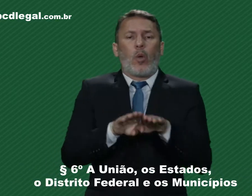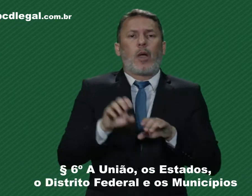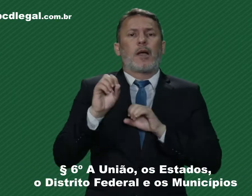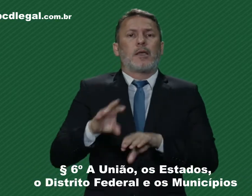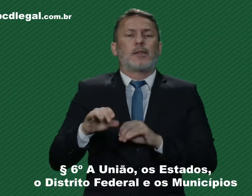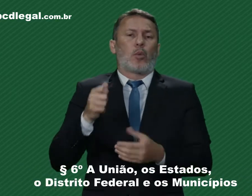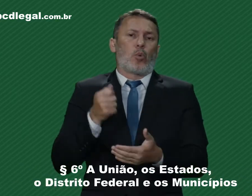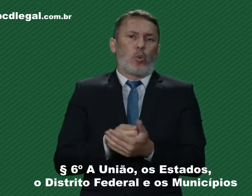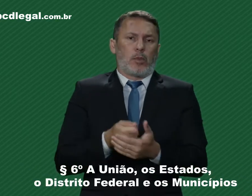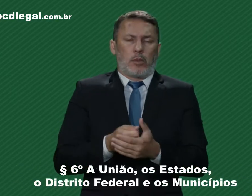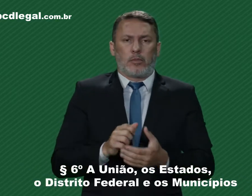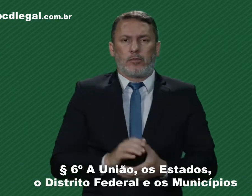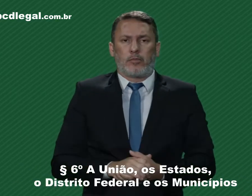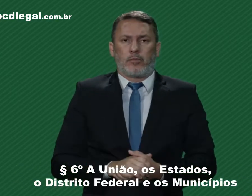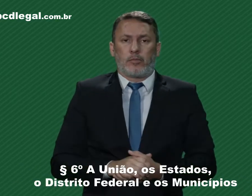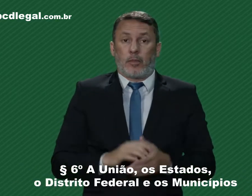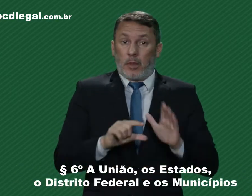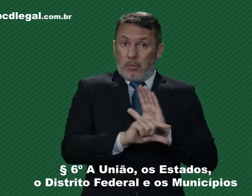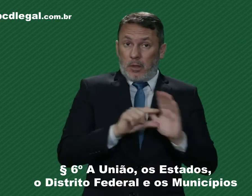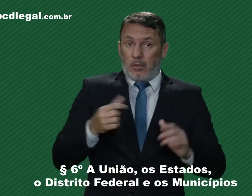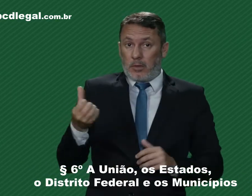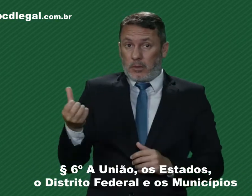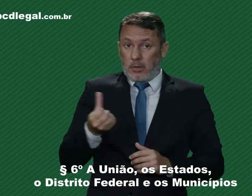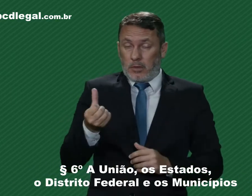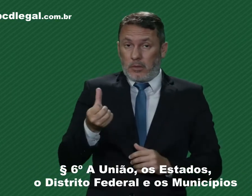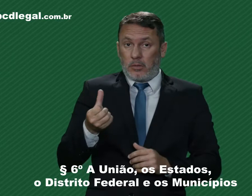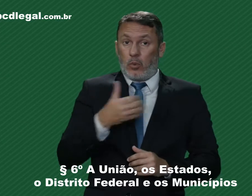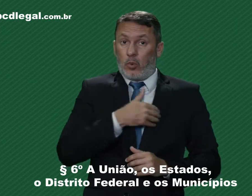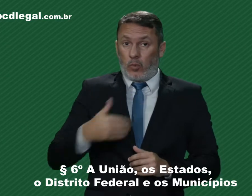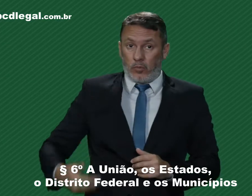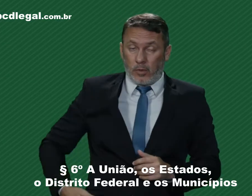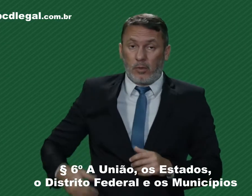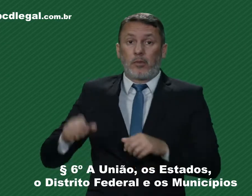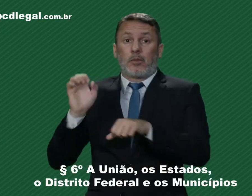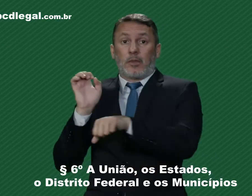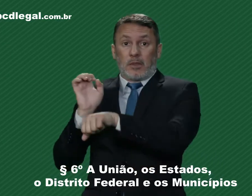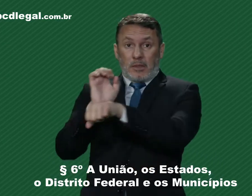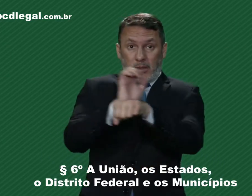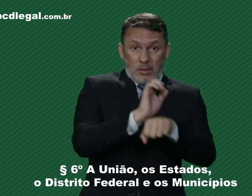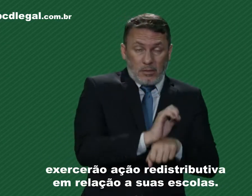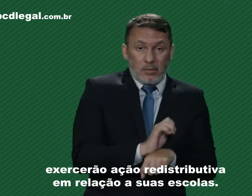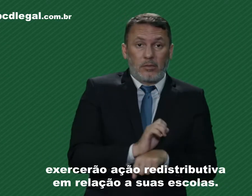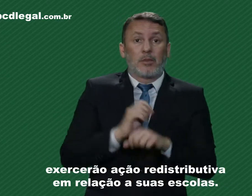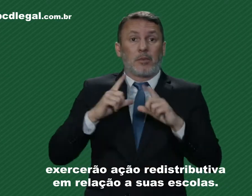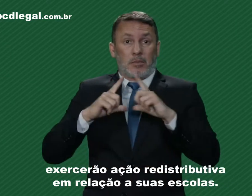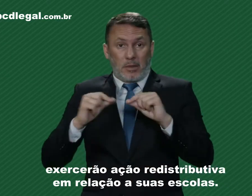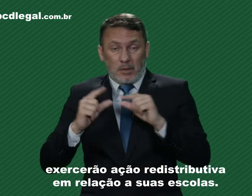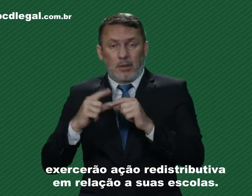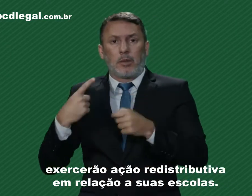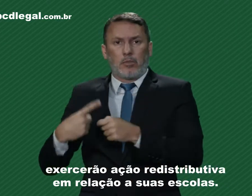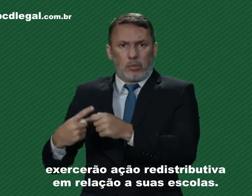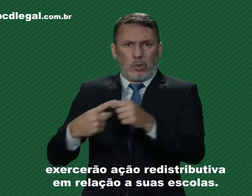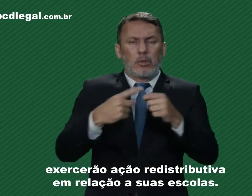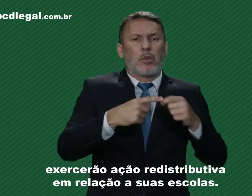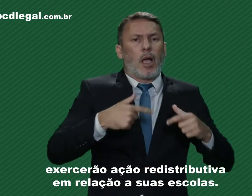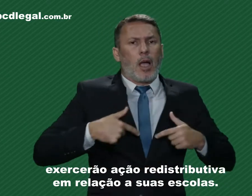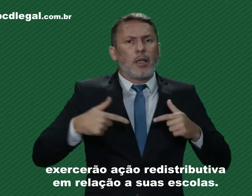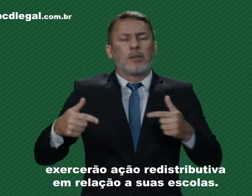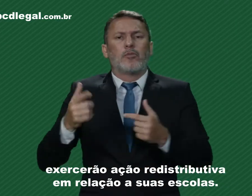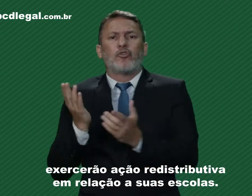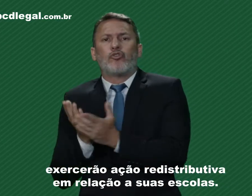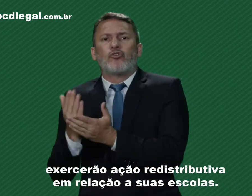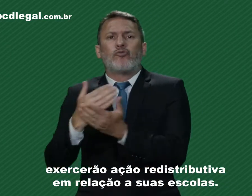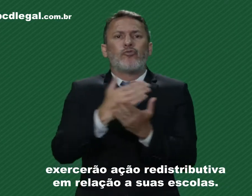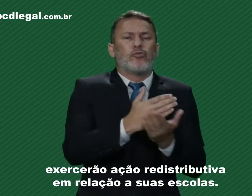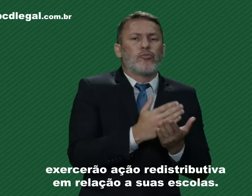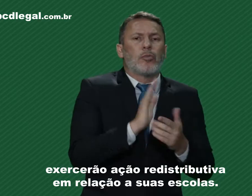obrigatório. Parágrafo 6º. A União, os Estados, o Distrito Federal e os municípios exercerão ação redistributiva